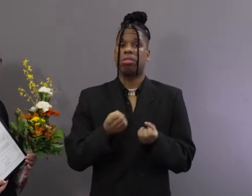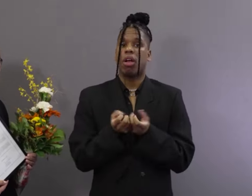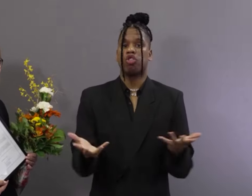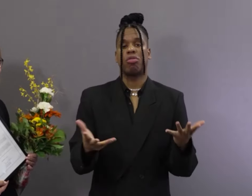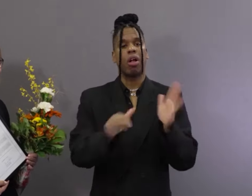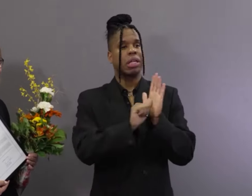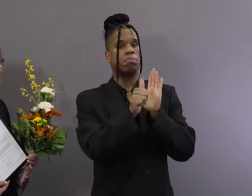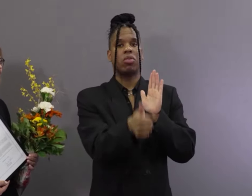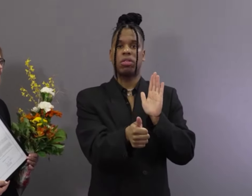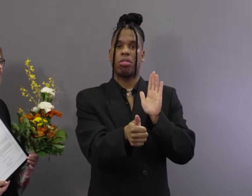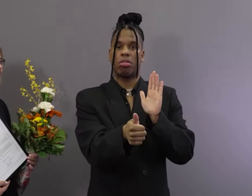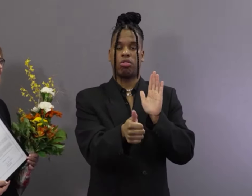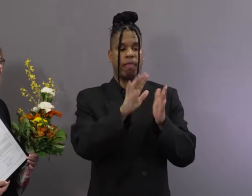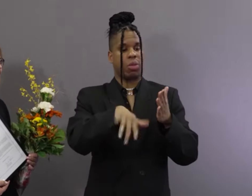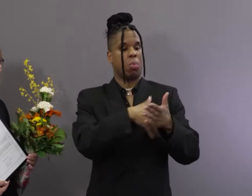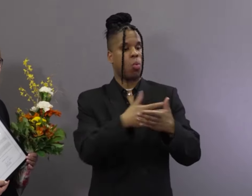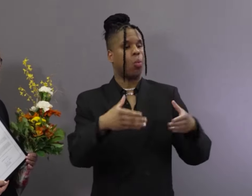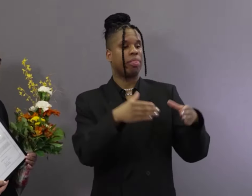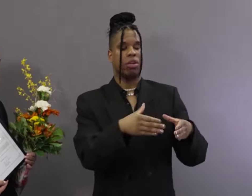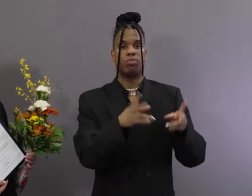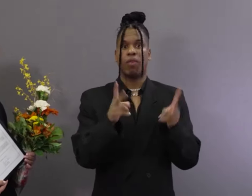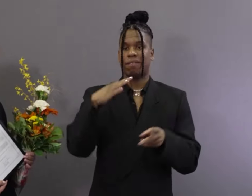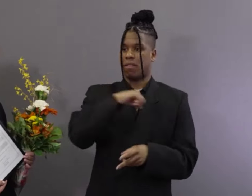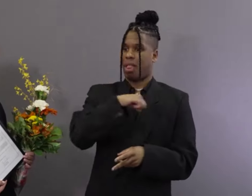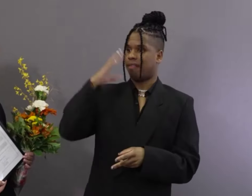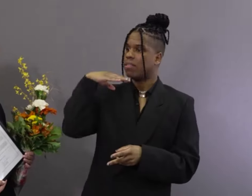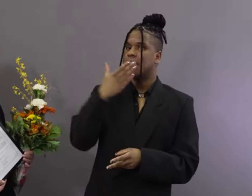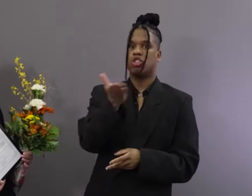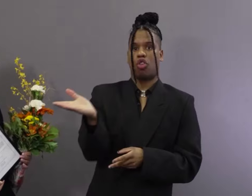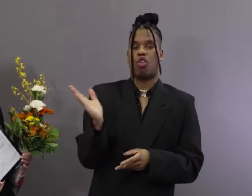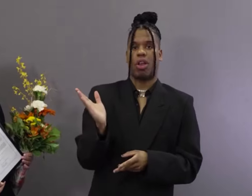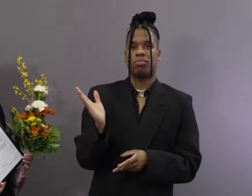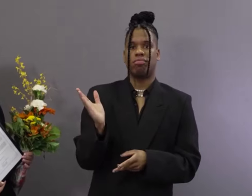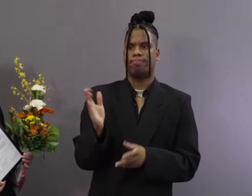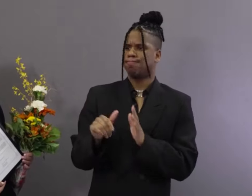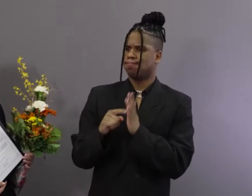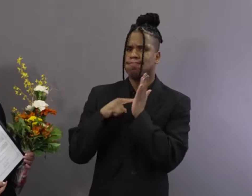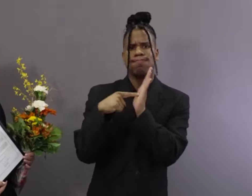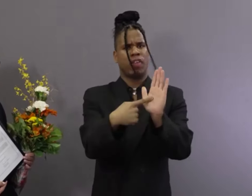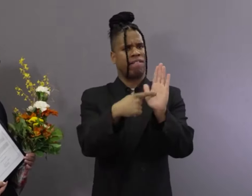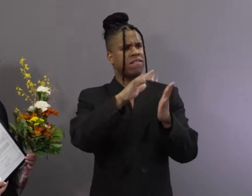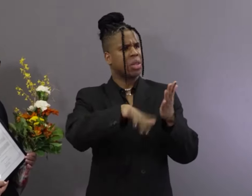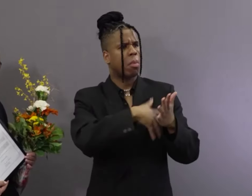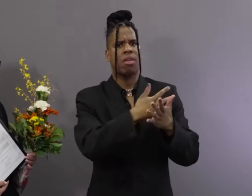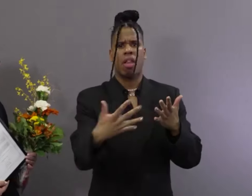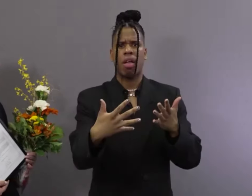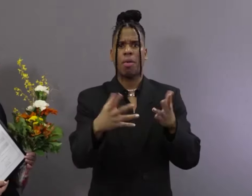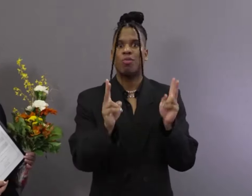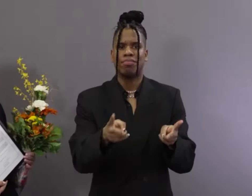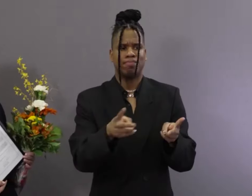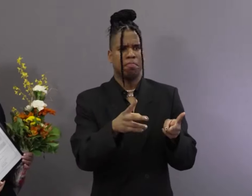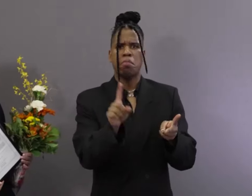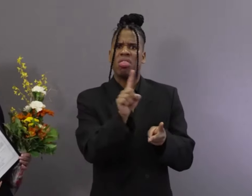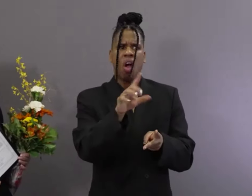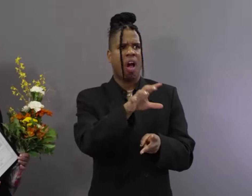Ja työni kautta haluan myöskin tarjota representaatiota viittomakieliselle yhteisölle. Näyttää sitä